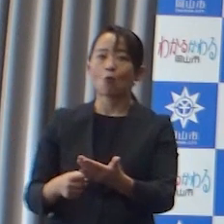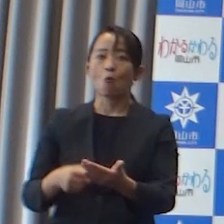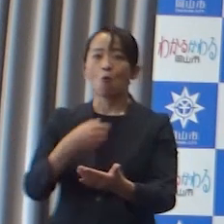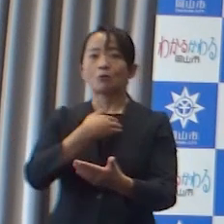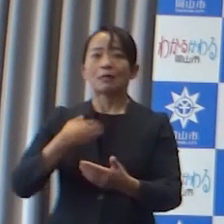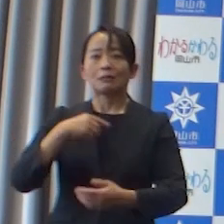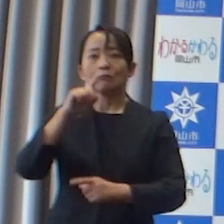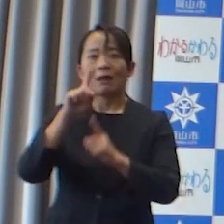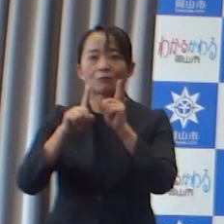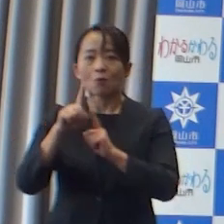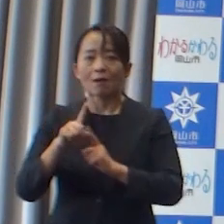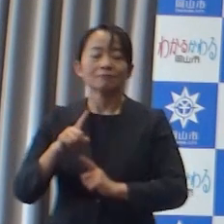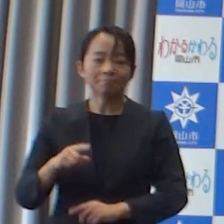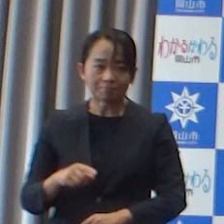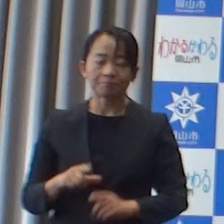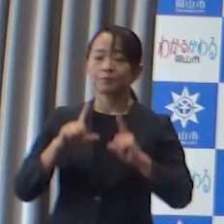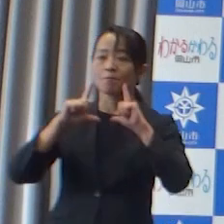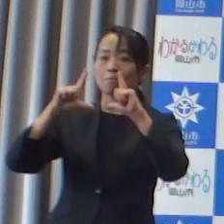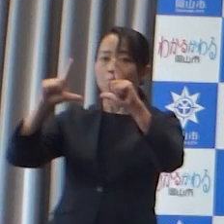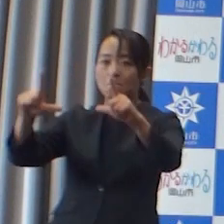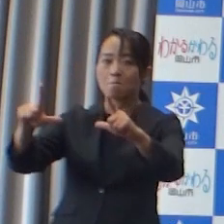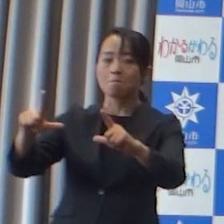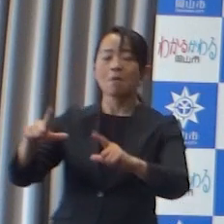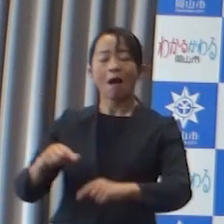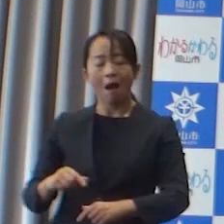ください。 出ないといかないじゃないですかね。